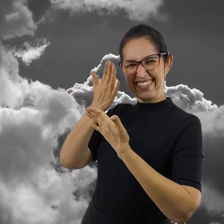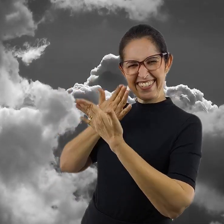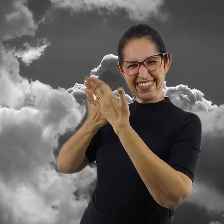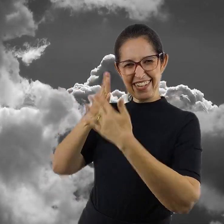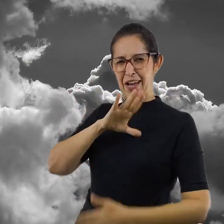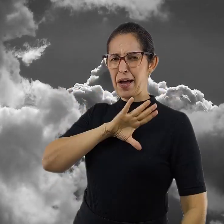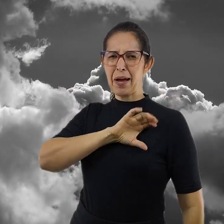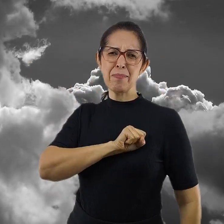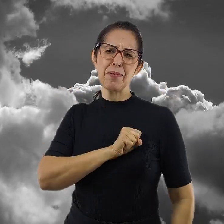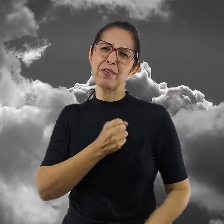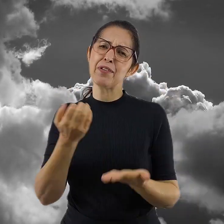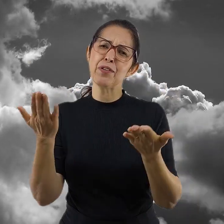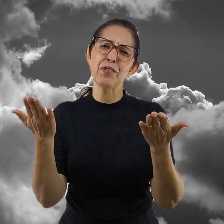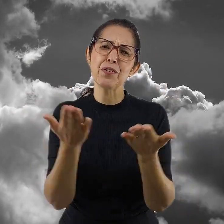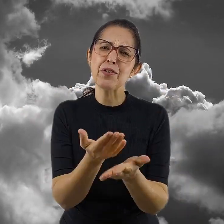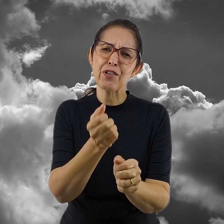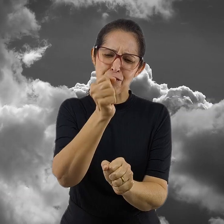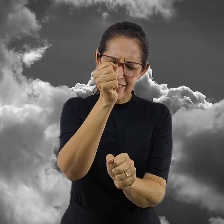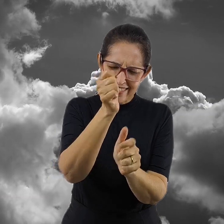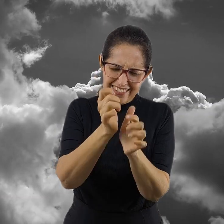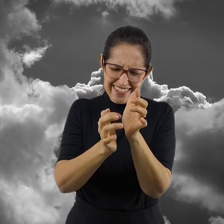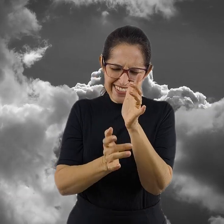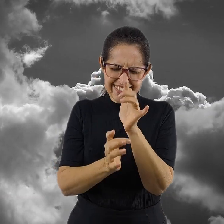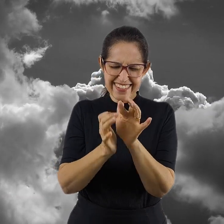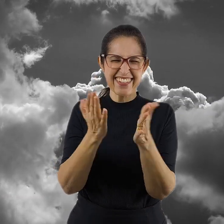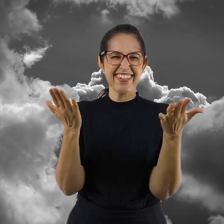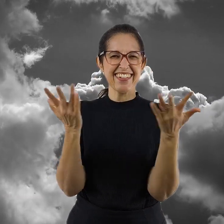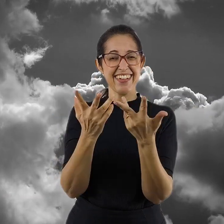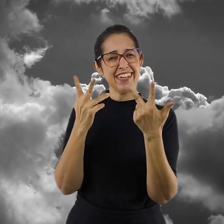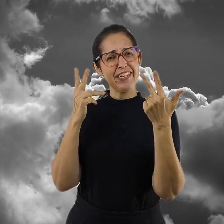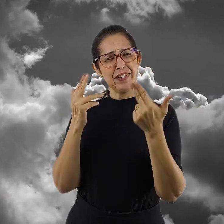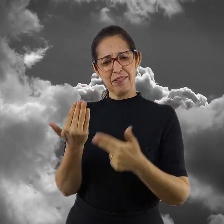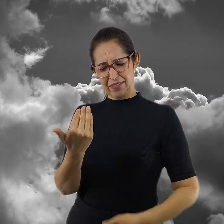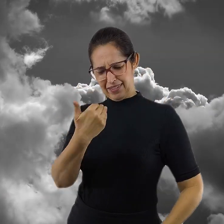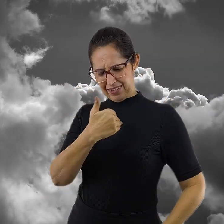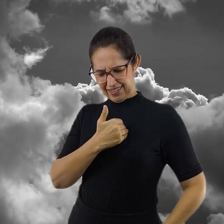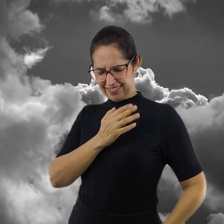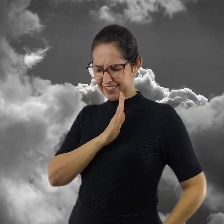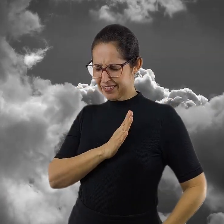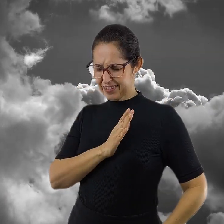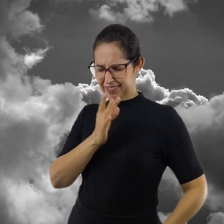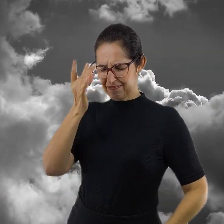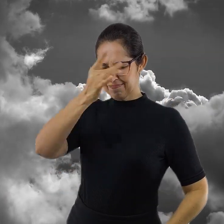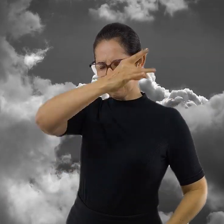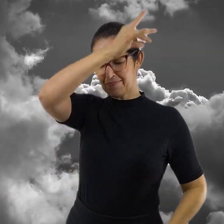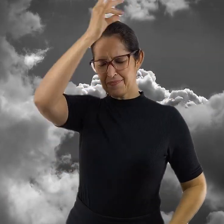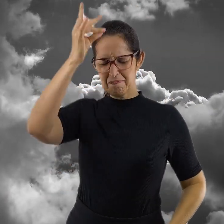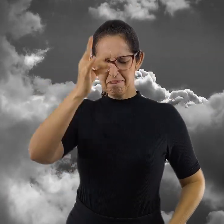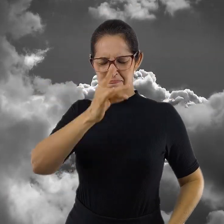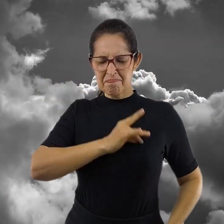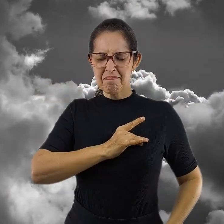que está sendo derramado em nossos corações pelo Espírito Santo.